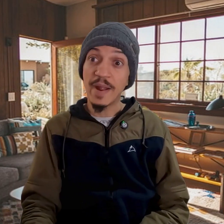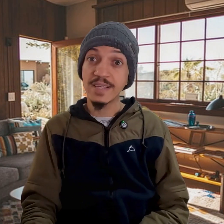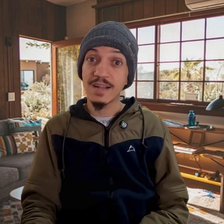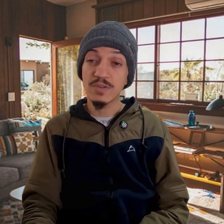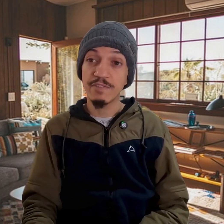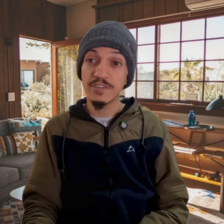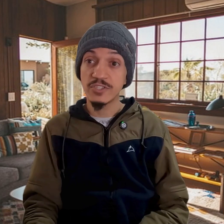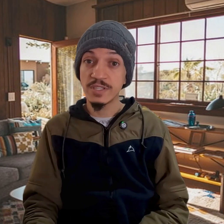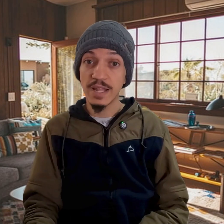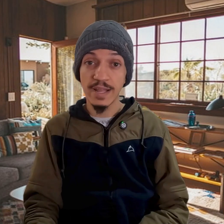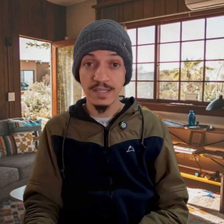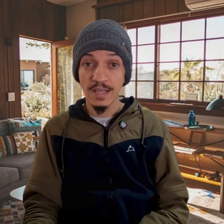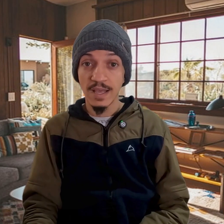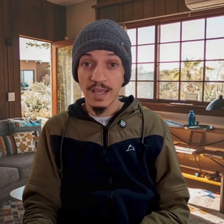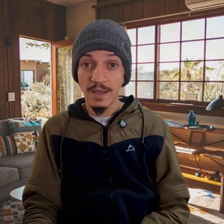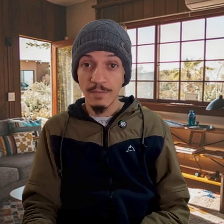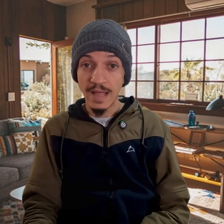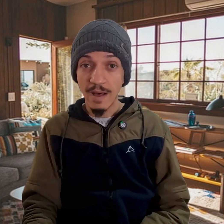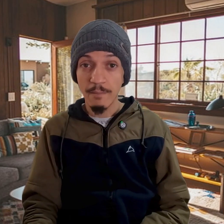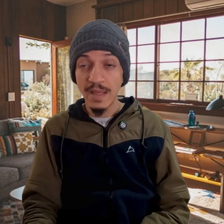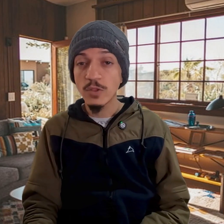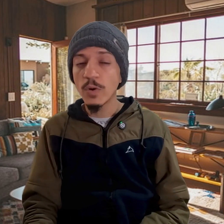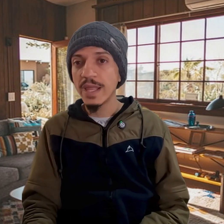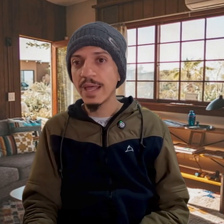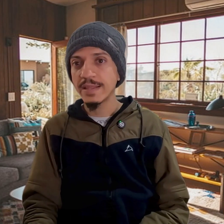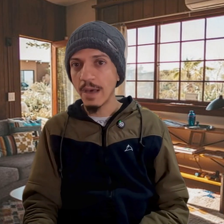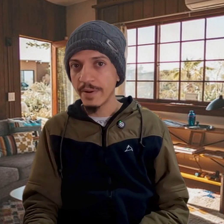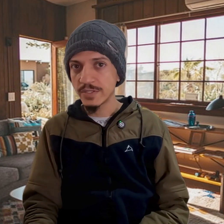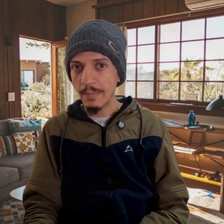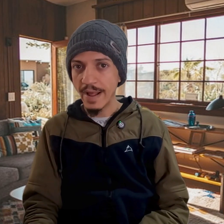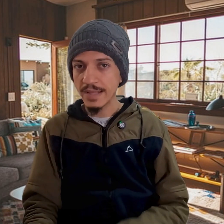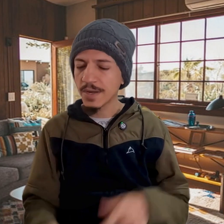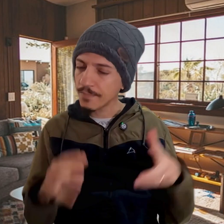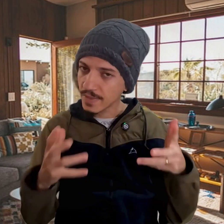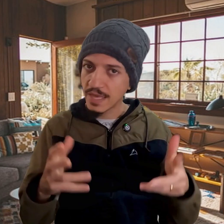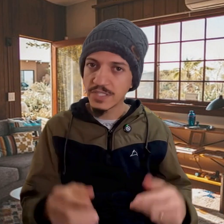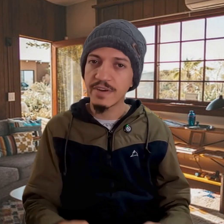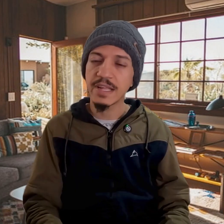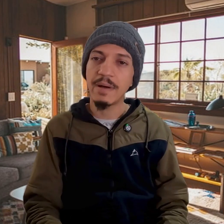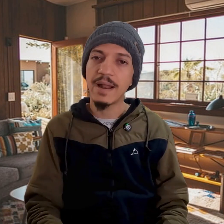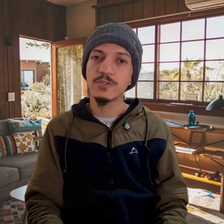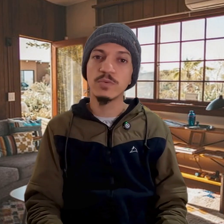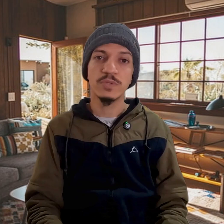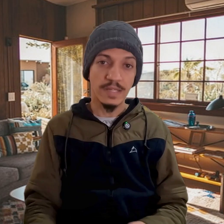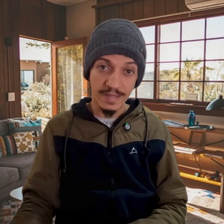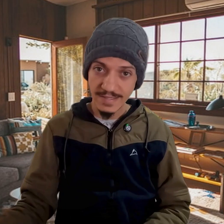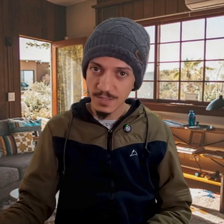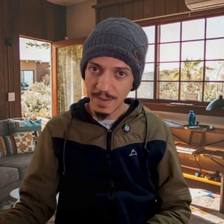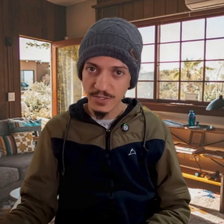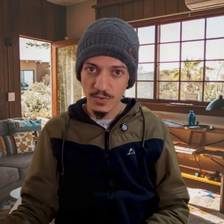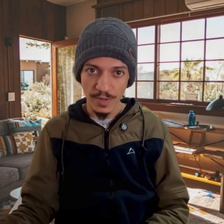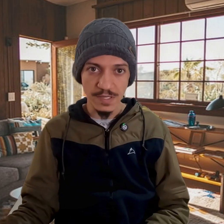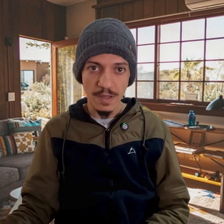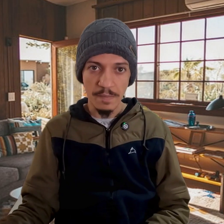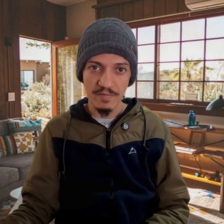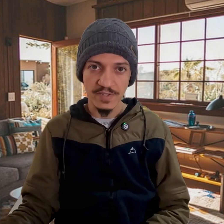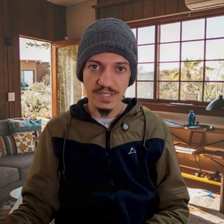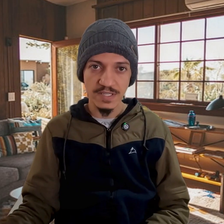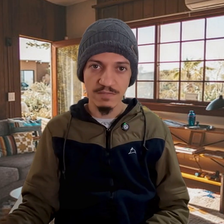lá a sua ficha de interesse da mentoria Intérprete na Prática, que a gente vai trabalhar juntos nesses bastidores para você se desenvolver